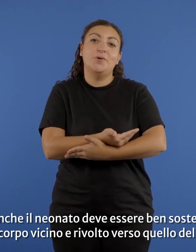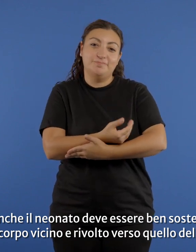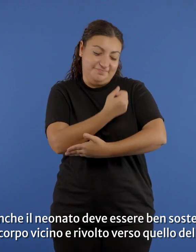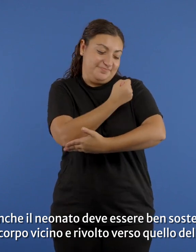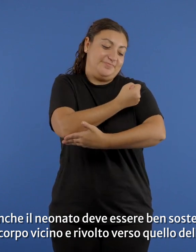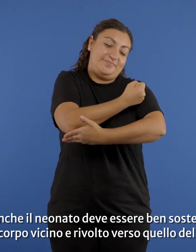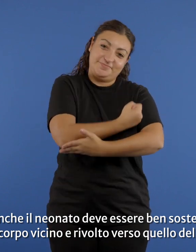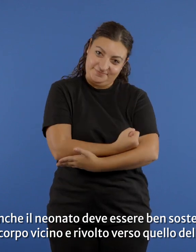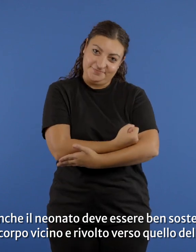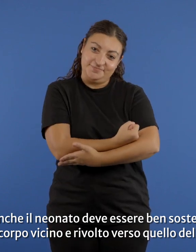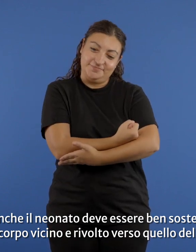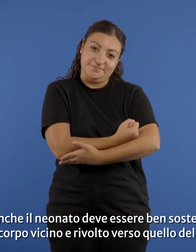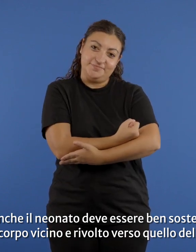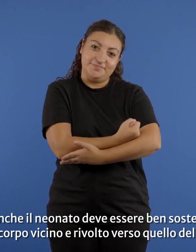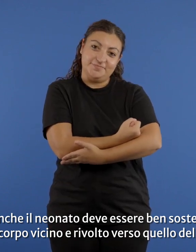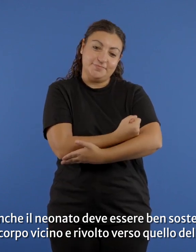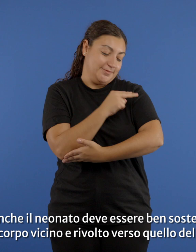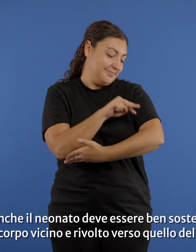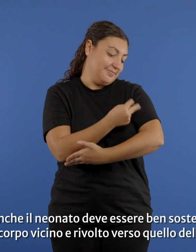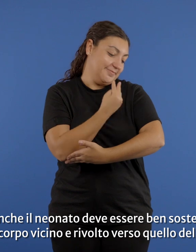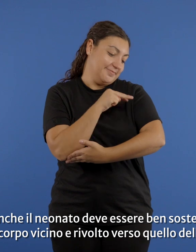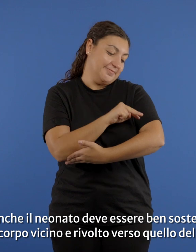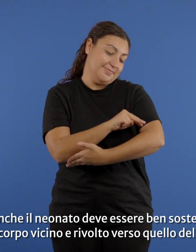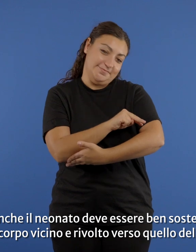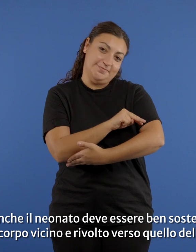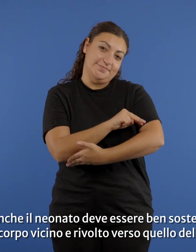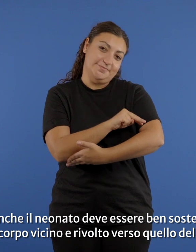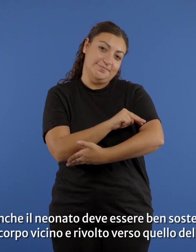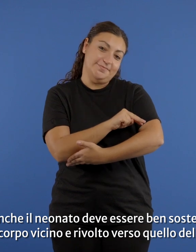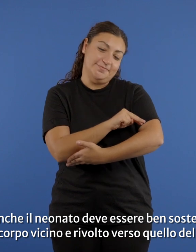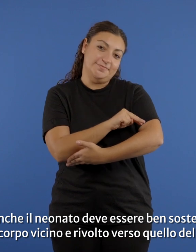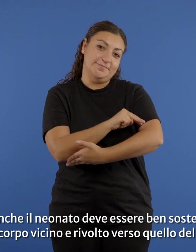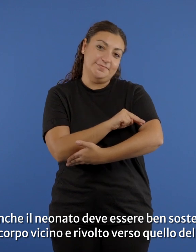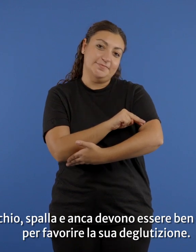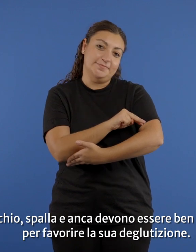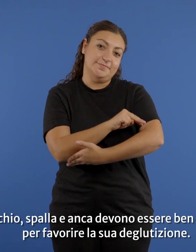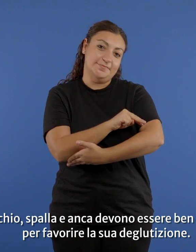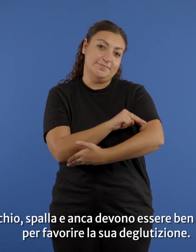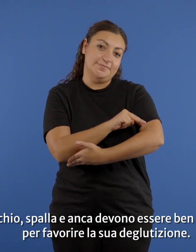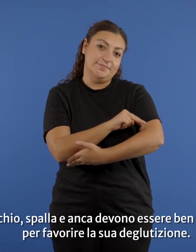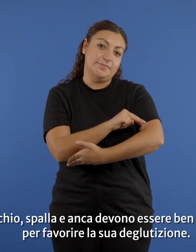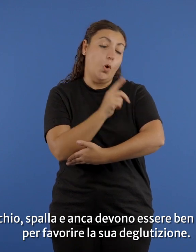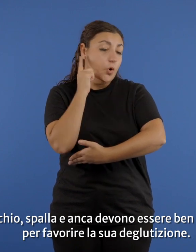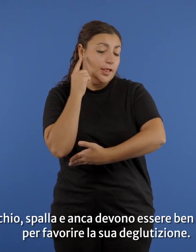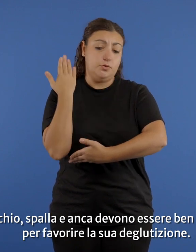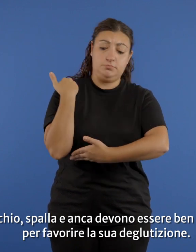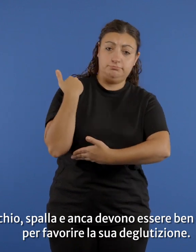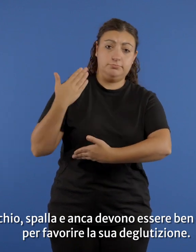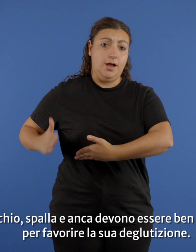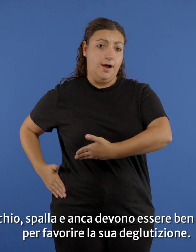vicino e rivolto verso quello della madre orecchio spalla e anca